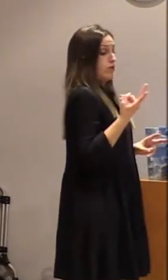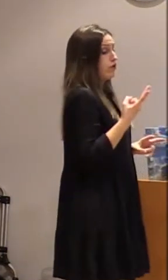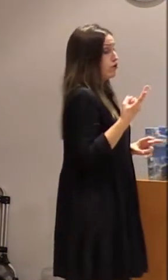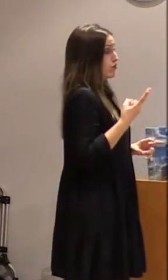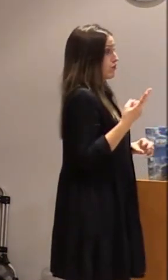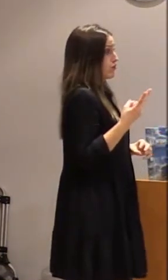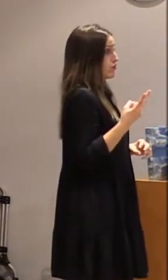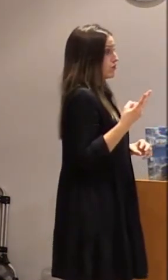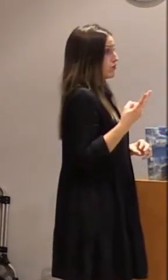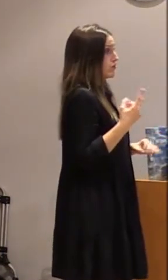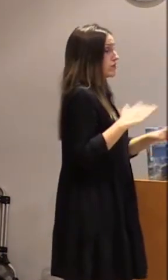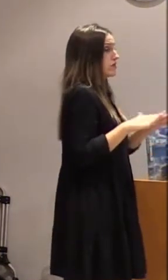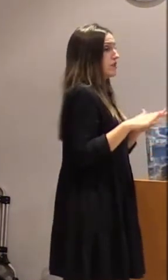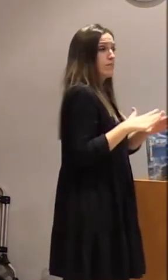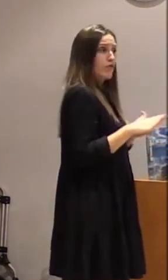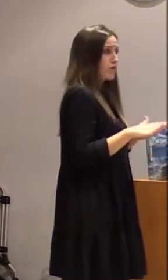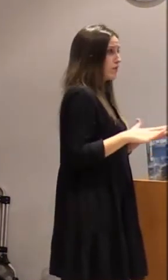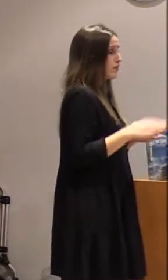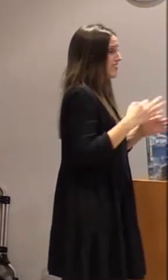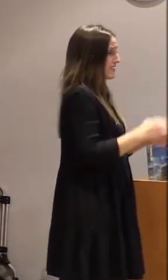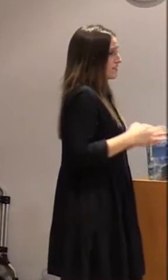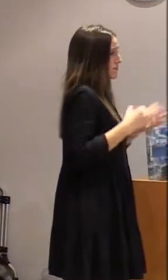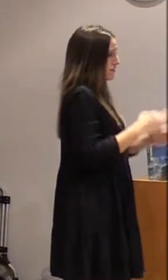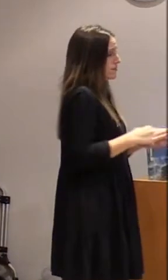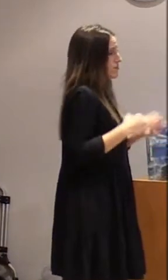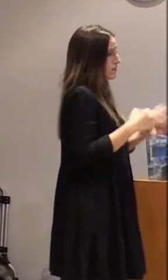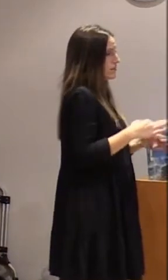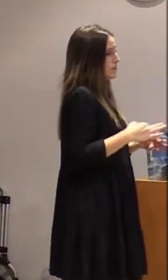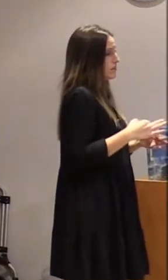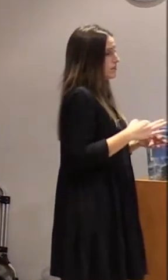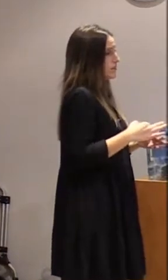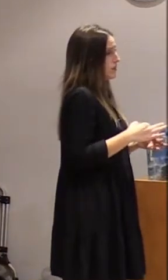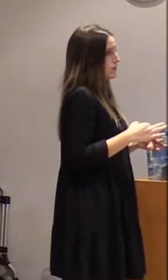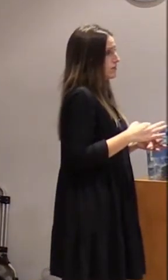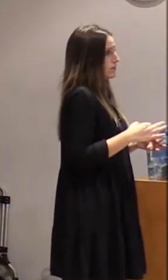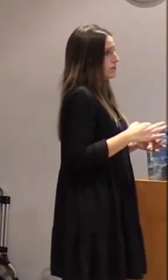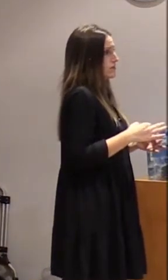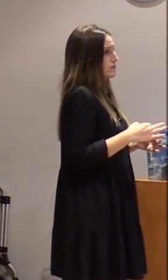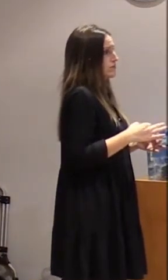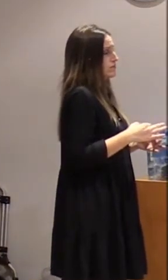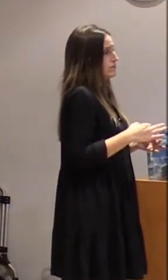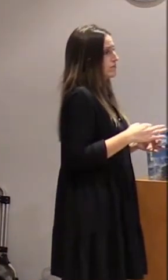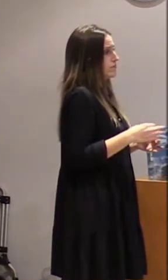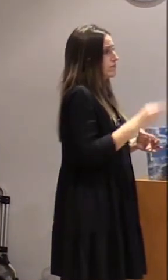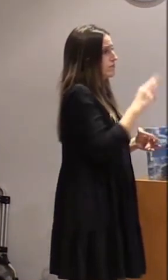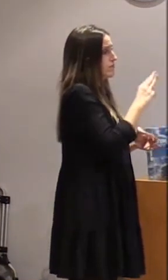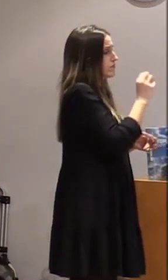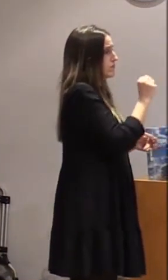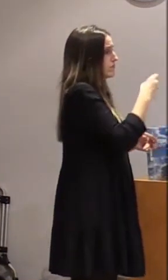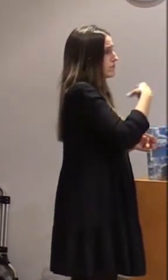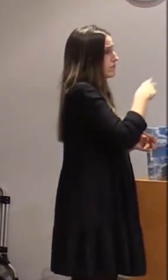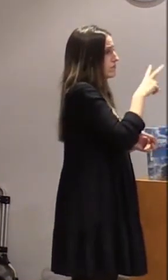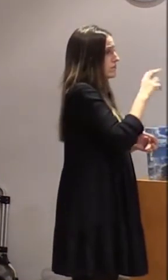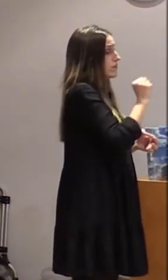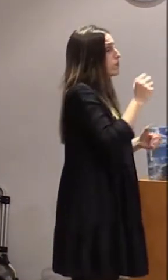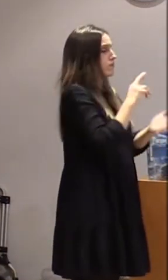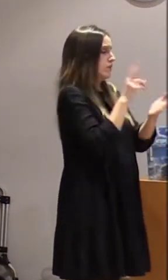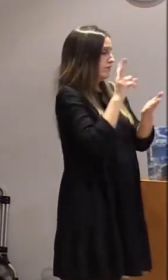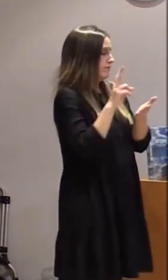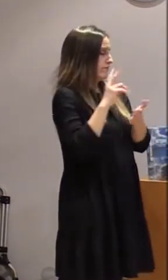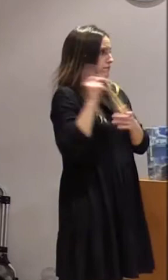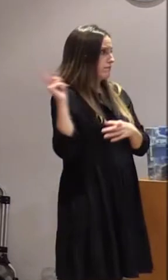Mantegna se movieron toda su vida entre sus localidades natales, Padua y San Sepolcro, y también por